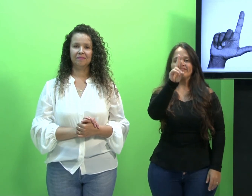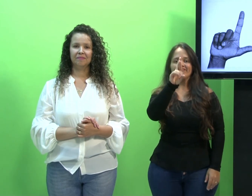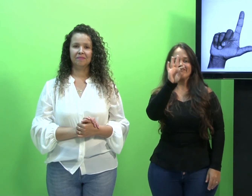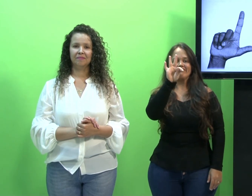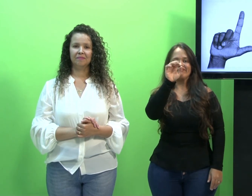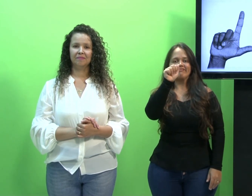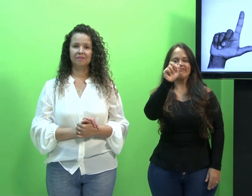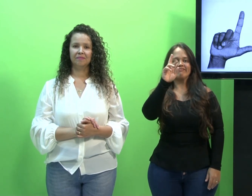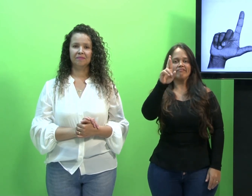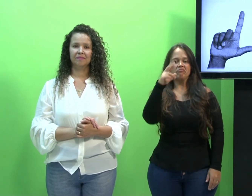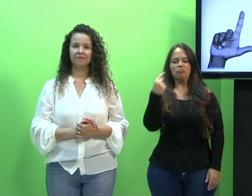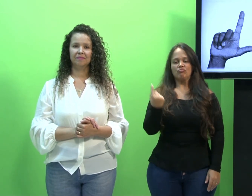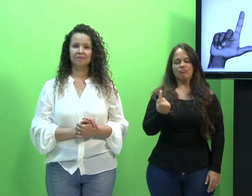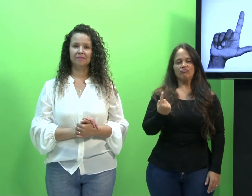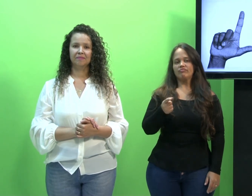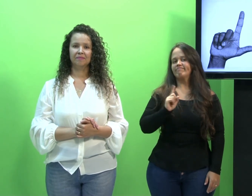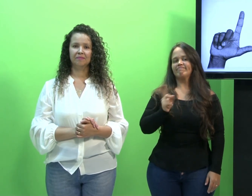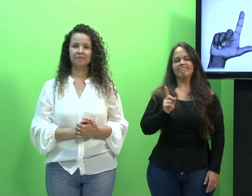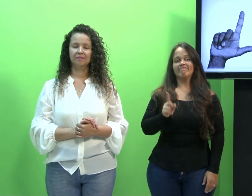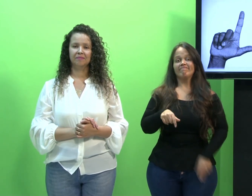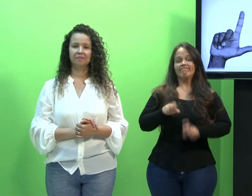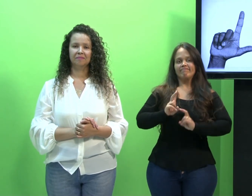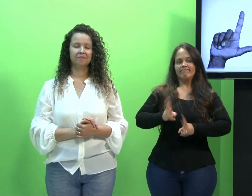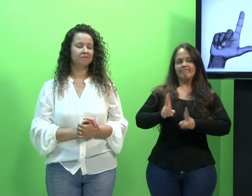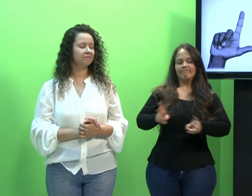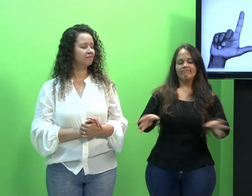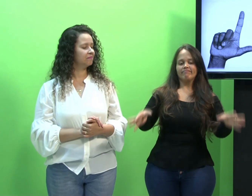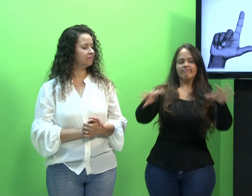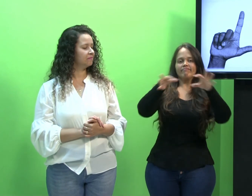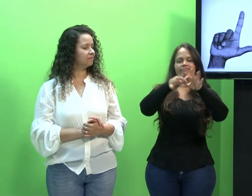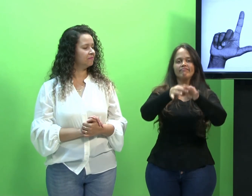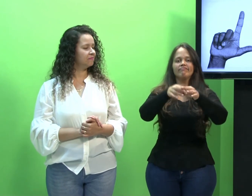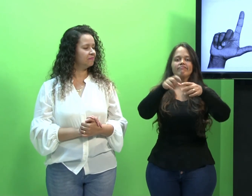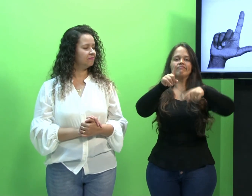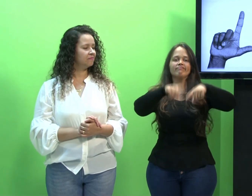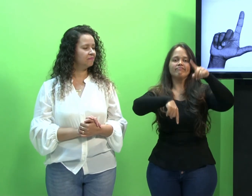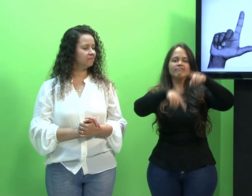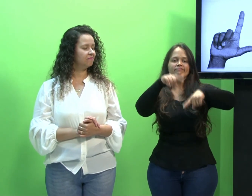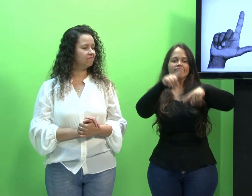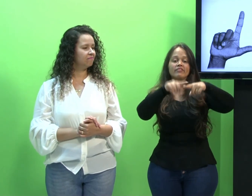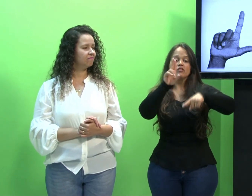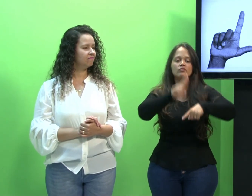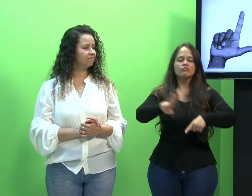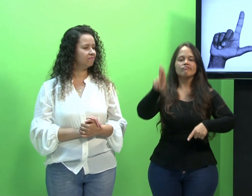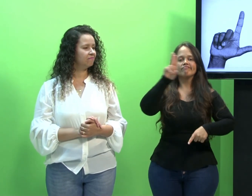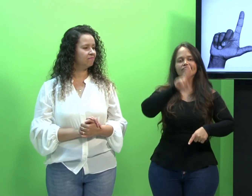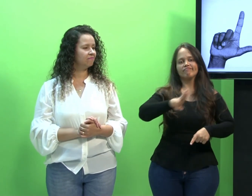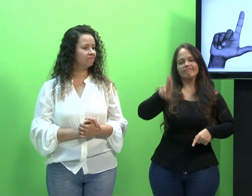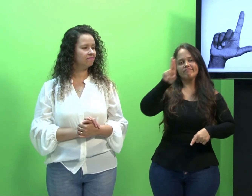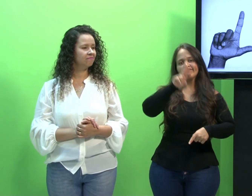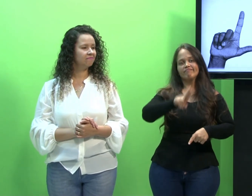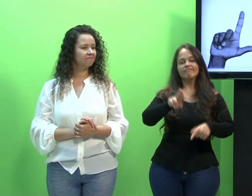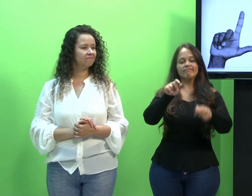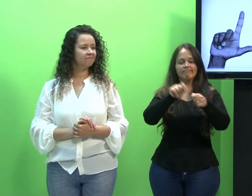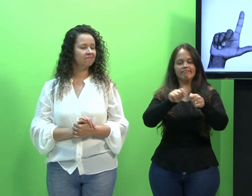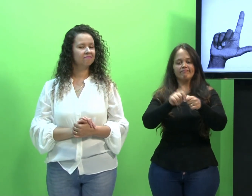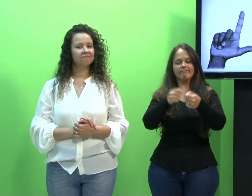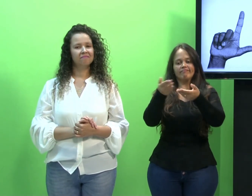cortar isolado. Ele está sempre ligado a um instrumento que está sendo utilizado para realizar